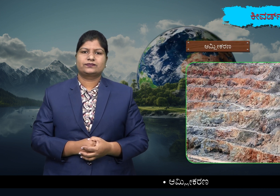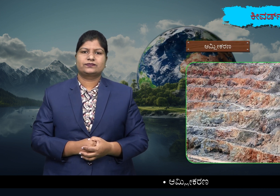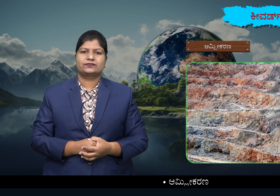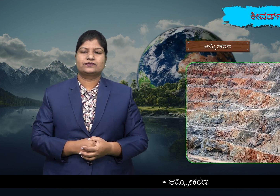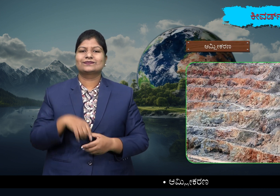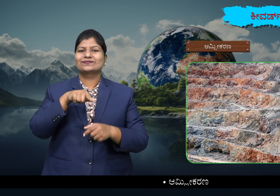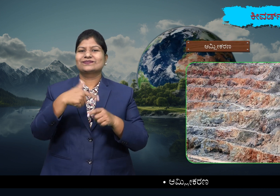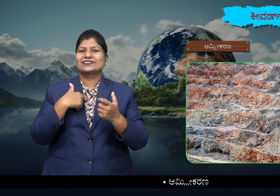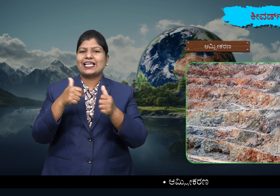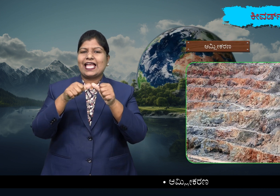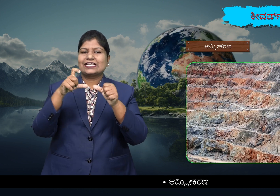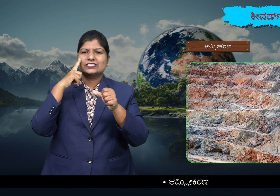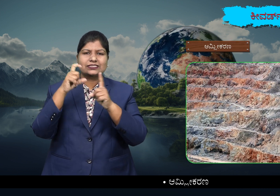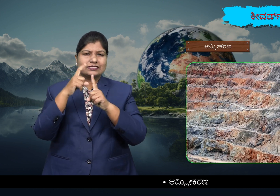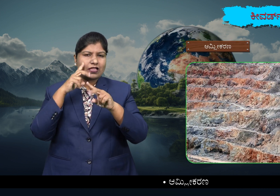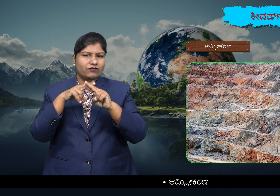ಆಮ್ಲೀಕರಣ,